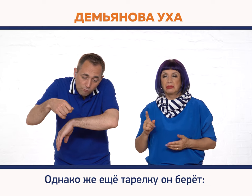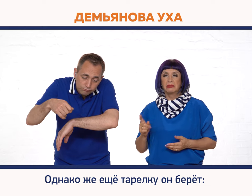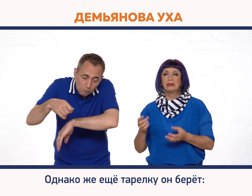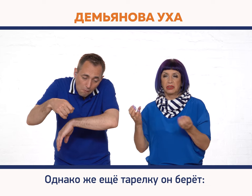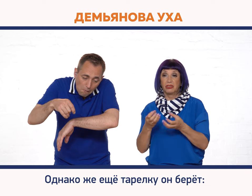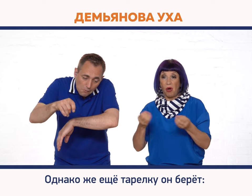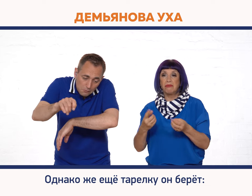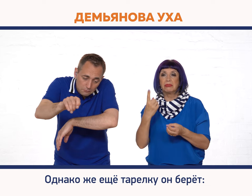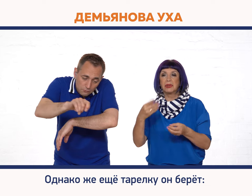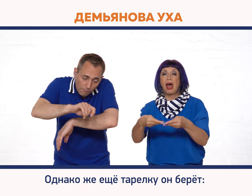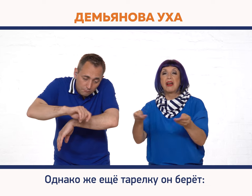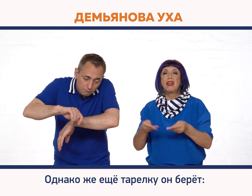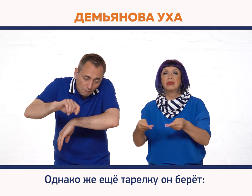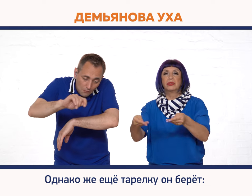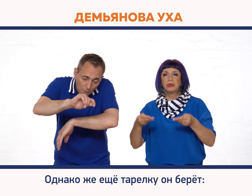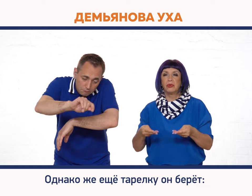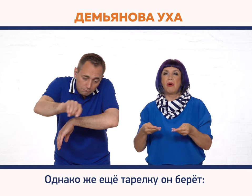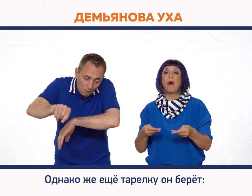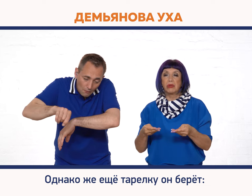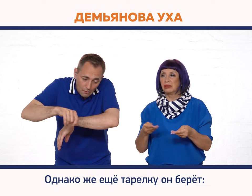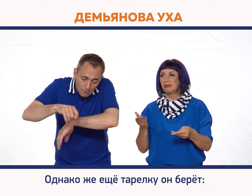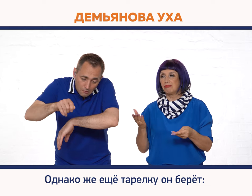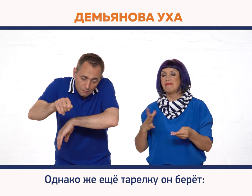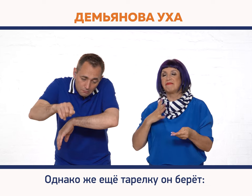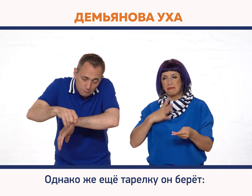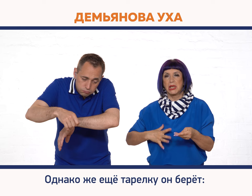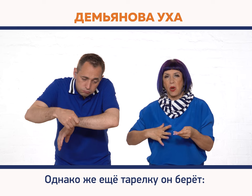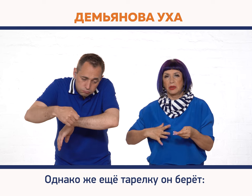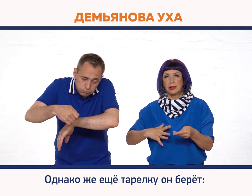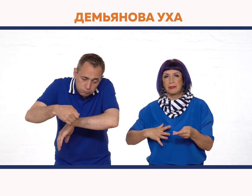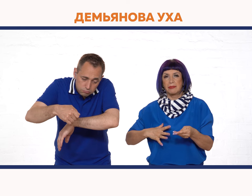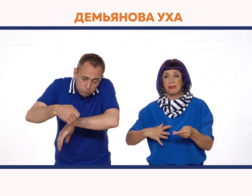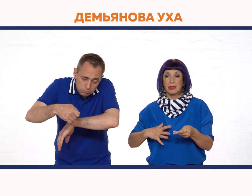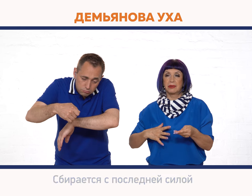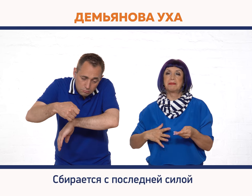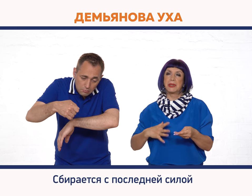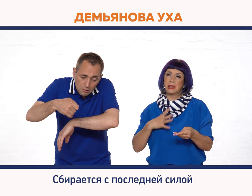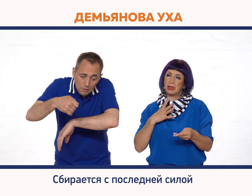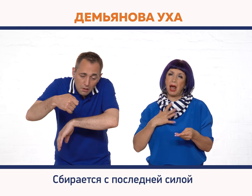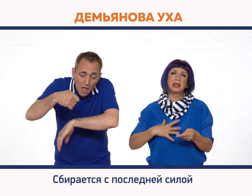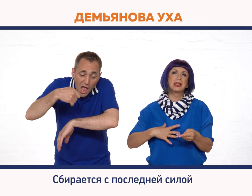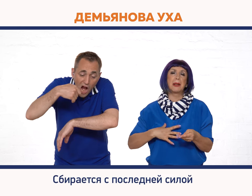еще тарелку он берет. С собирается